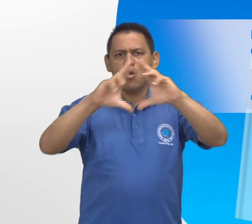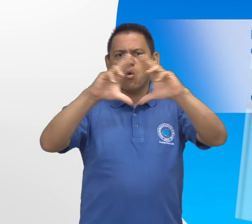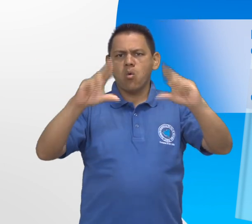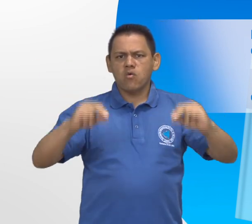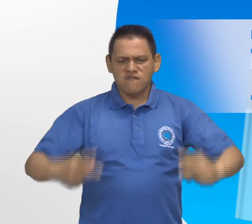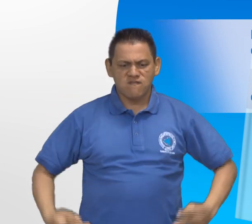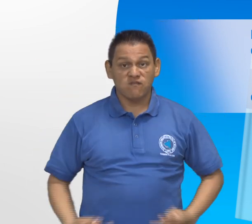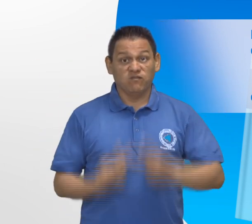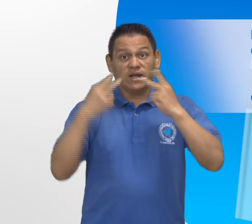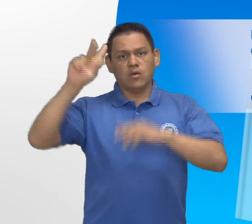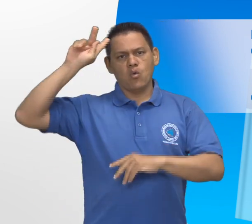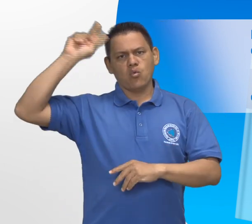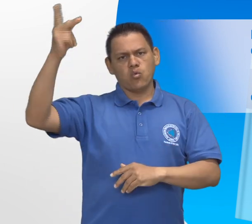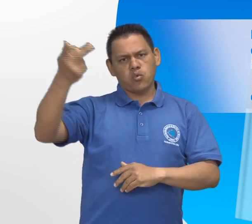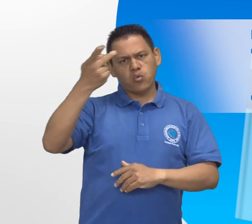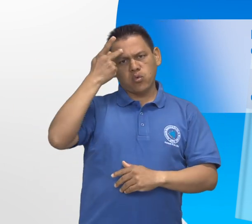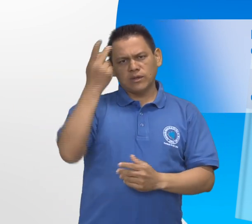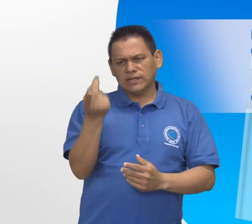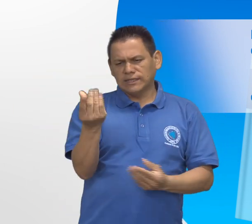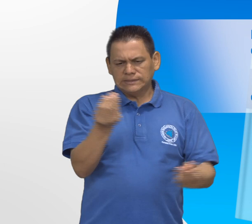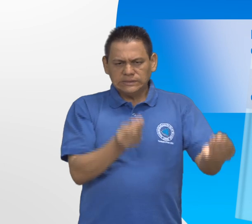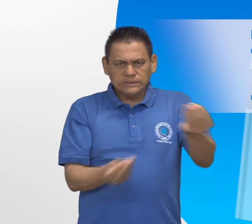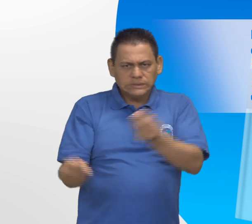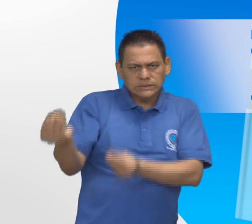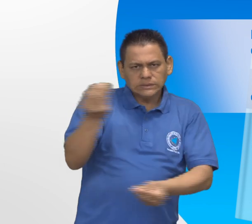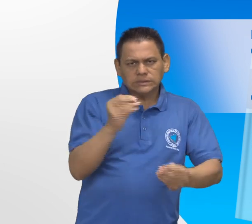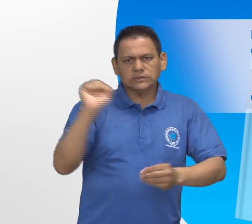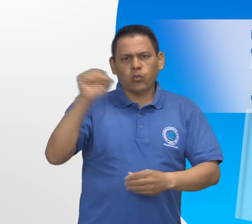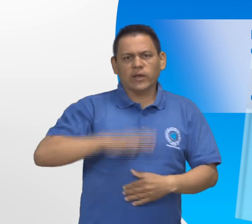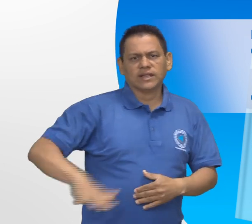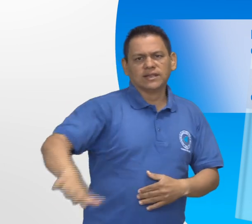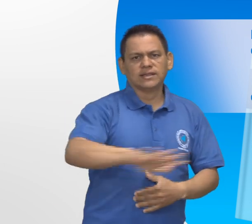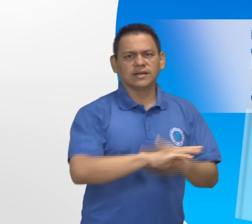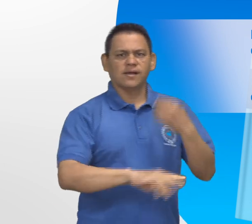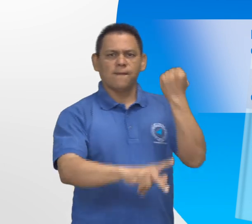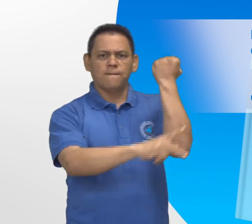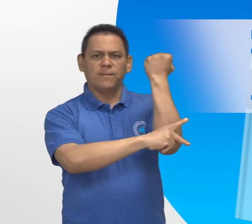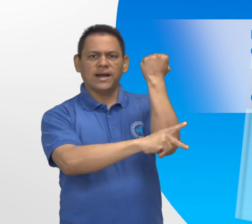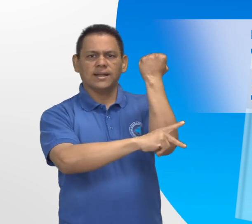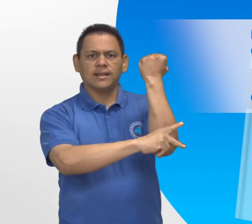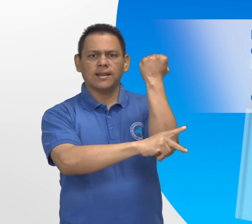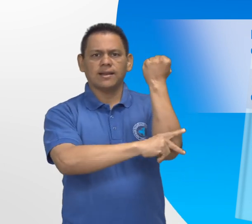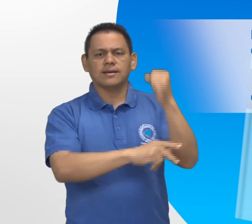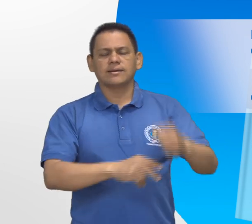efectiva en la vida política, económica y social del país.